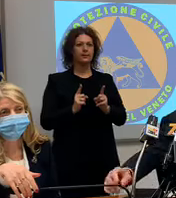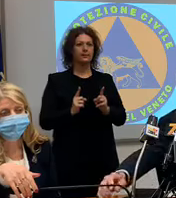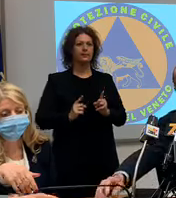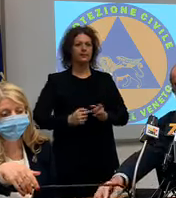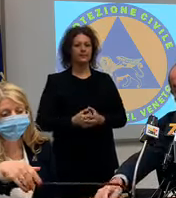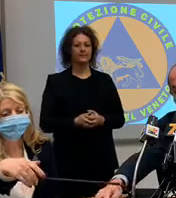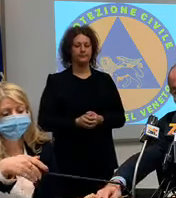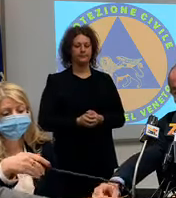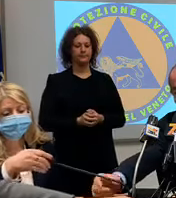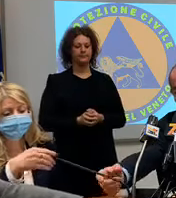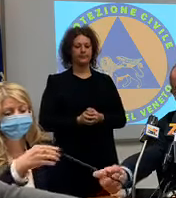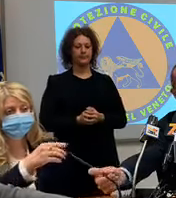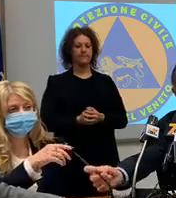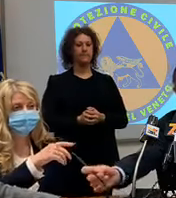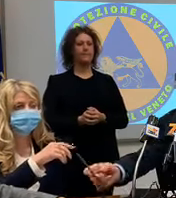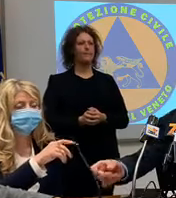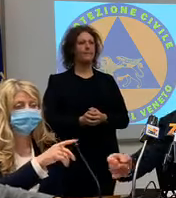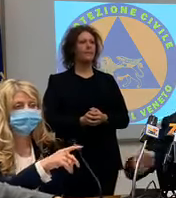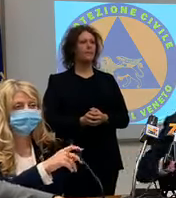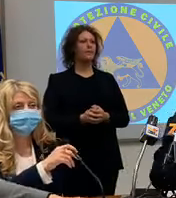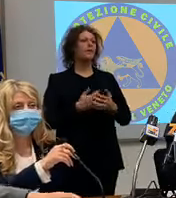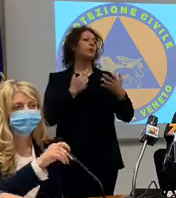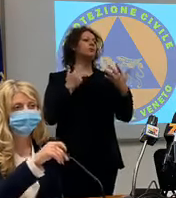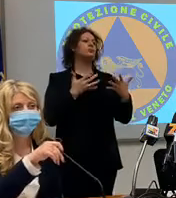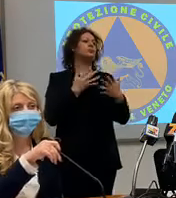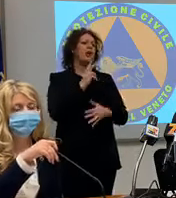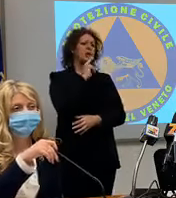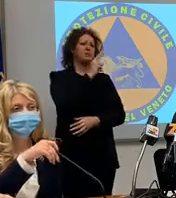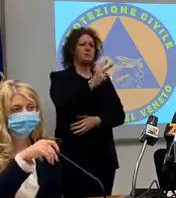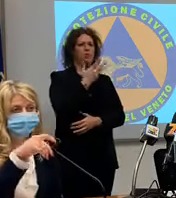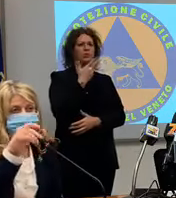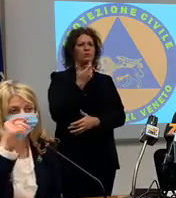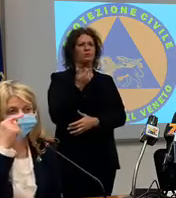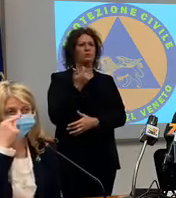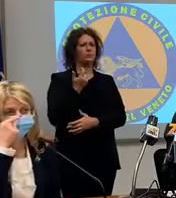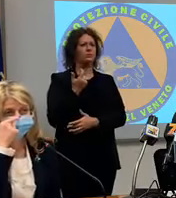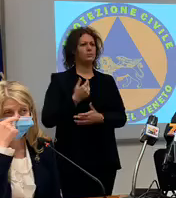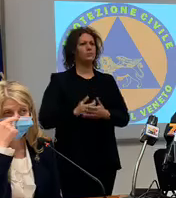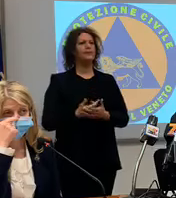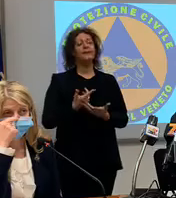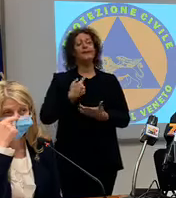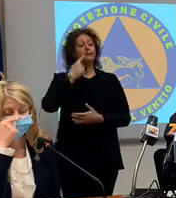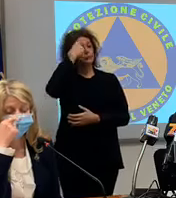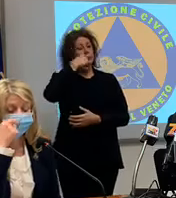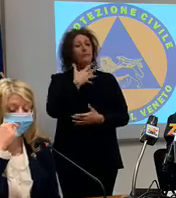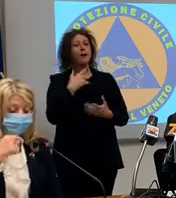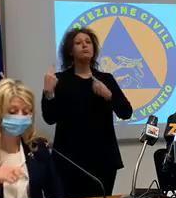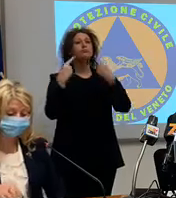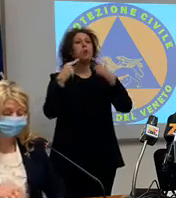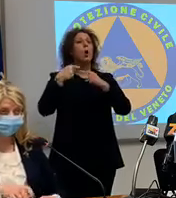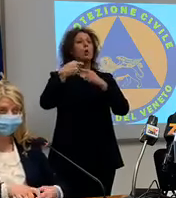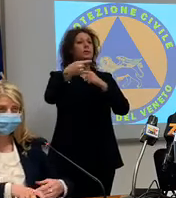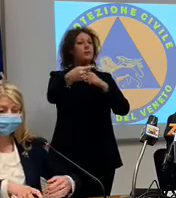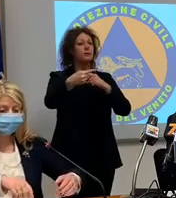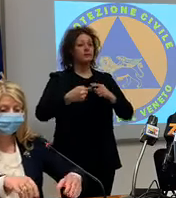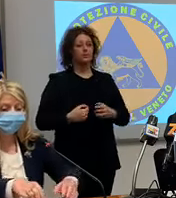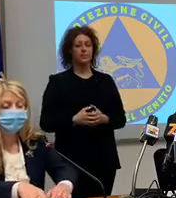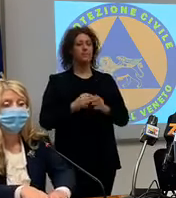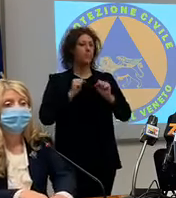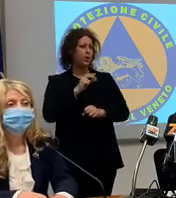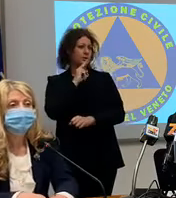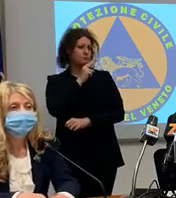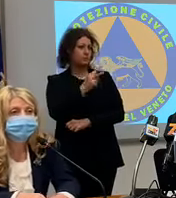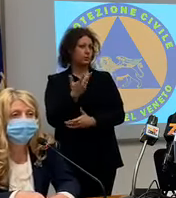testa Ne abbiamo già parlato prima lo so però siccome la contestazione continua Io vorrei che venisse messa se possibile la parola fine a questo